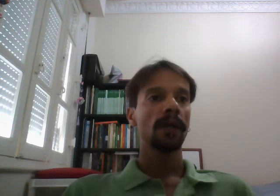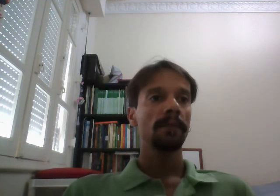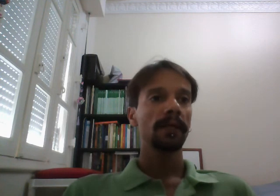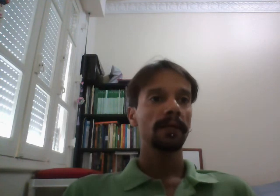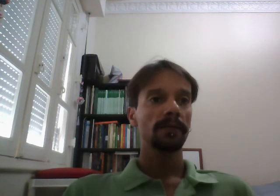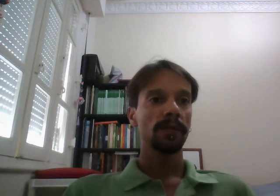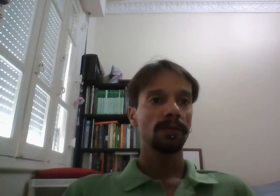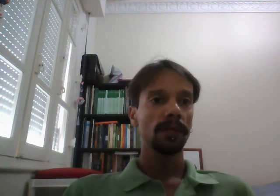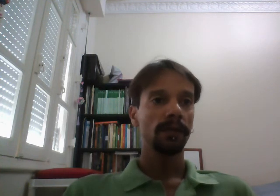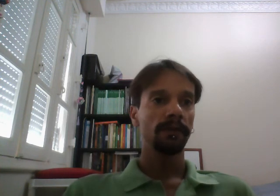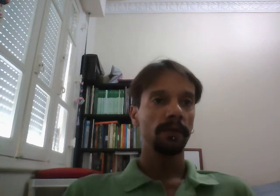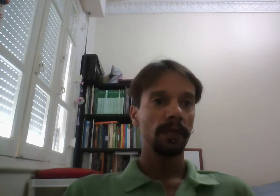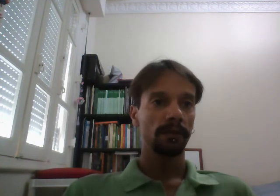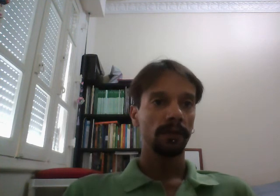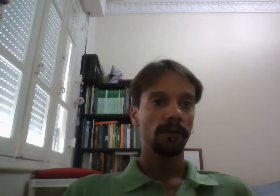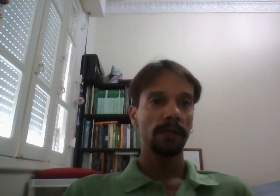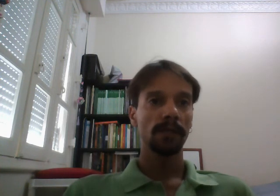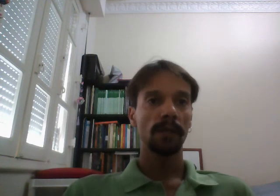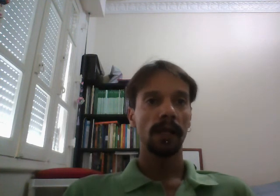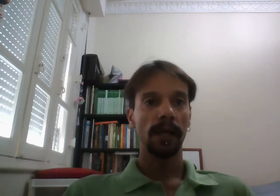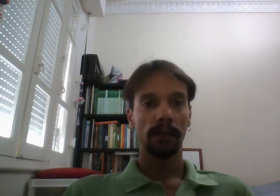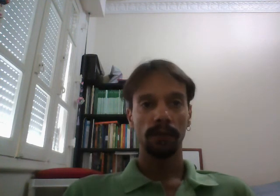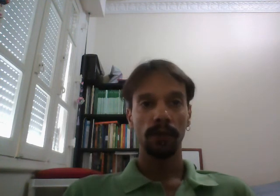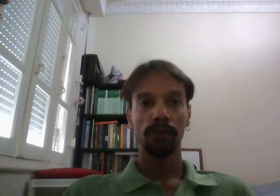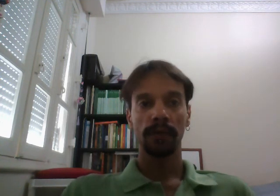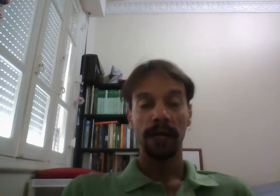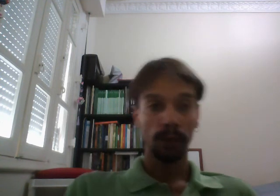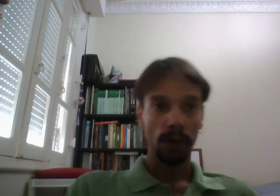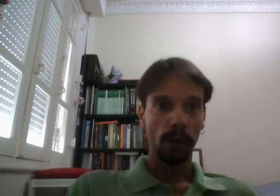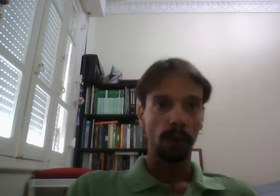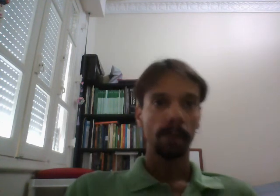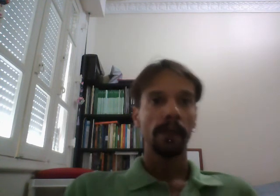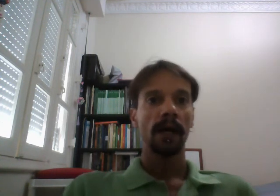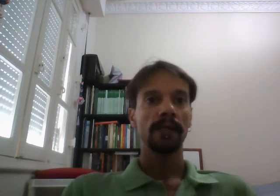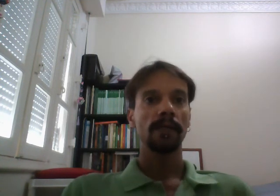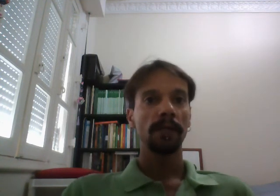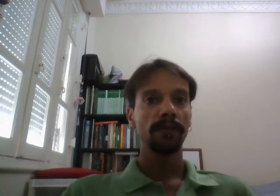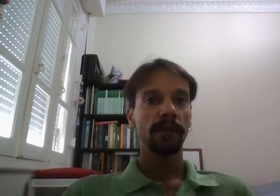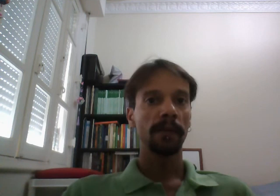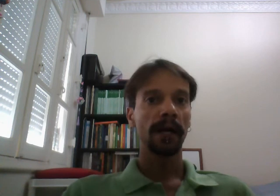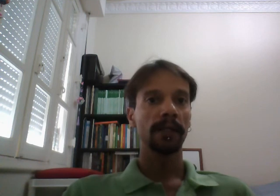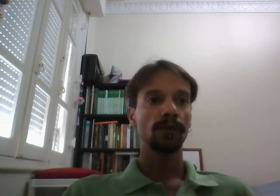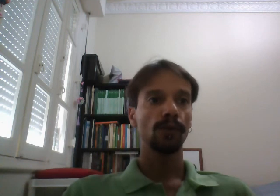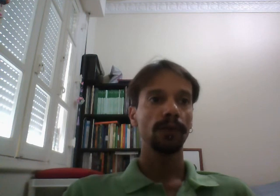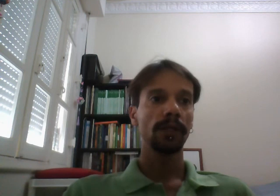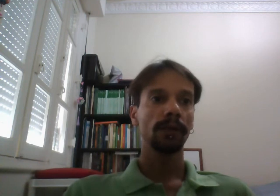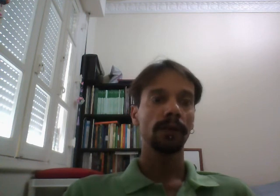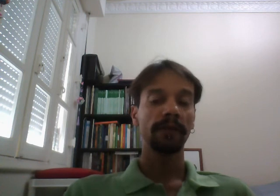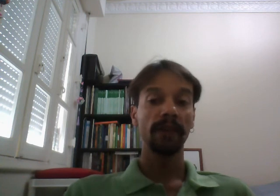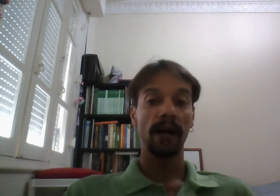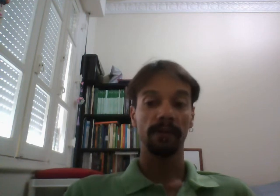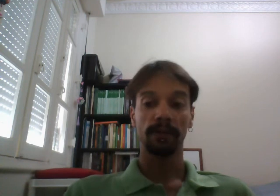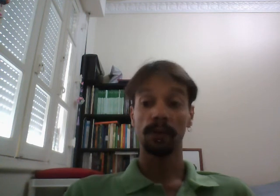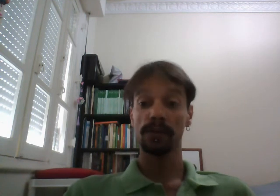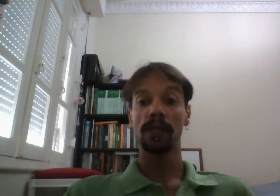os gametas masculino e feminino têm o mesmo alelo em um dado loco, a semente formada na sua união não é viável, ou